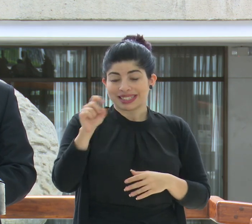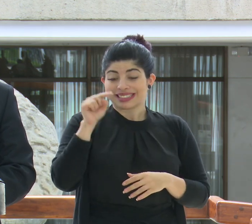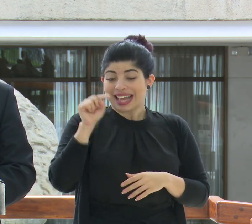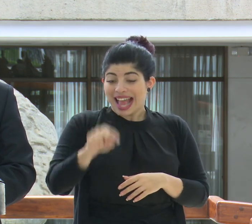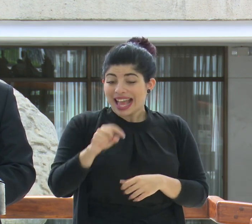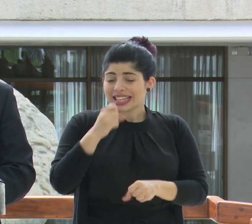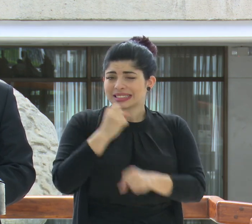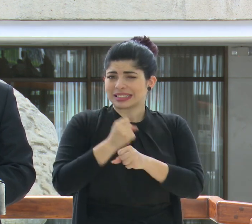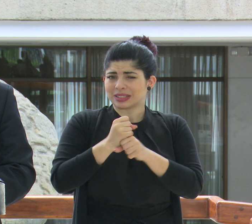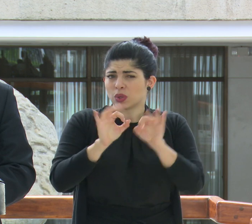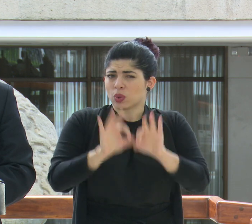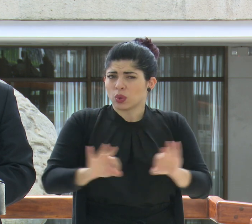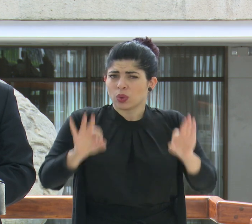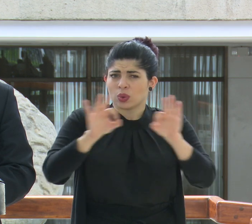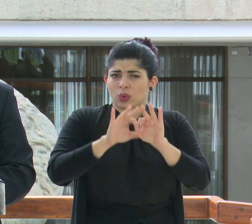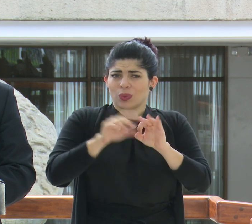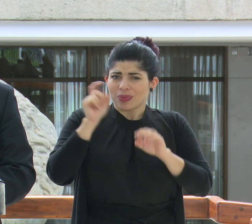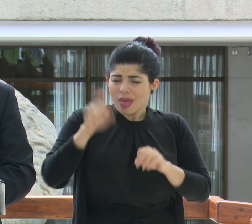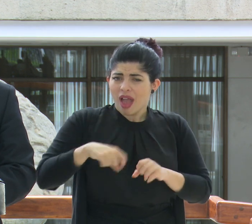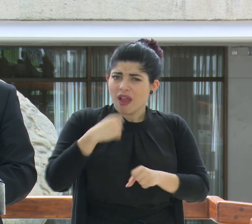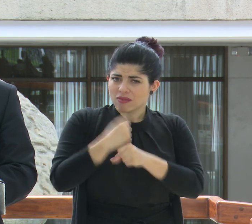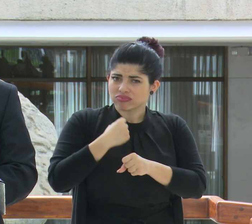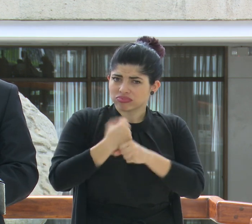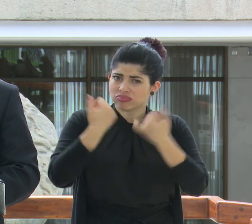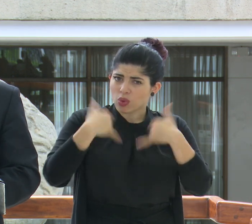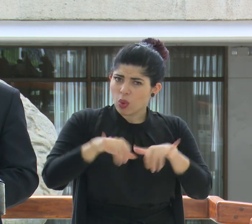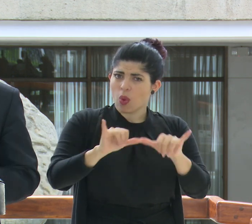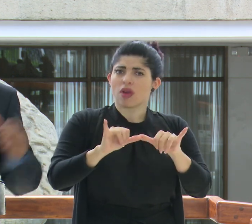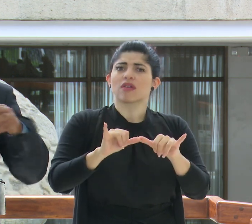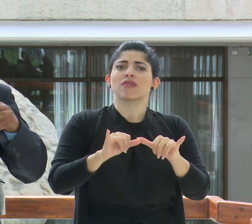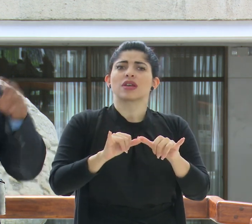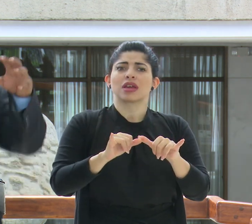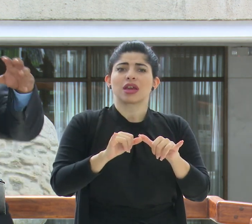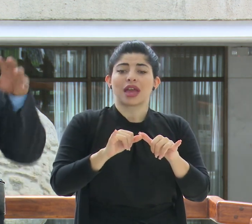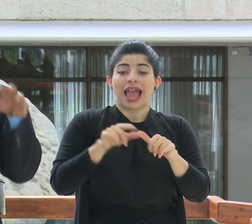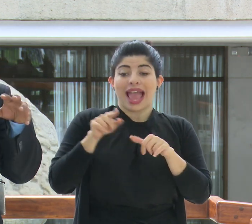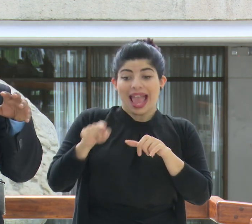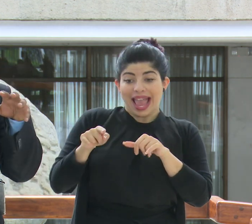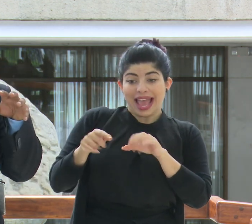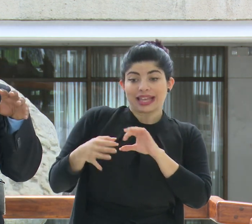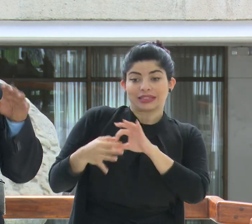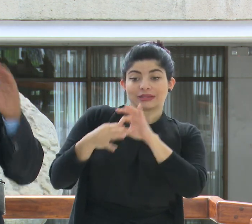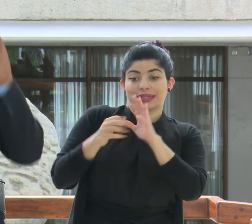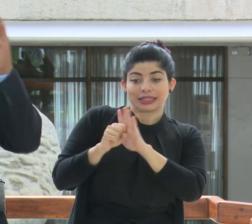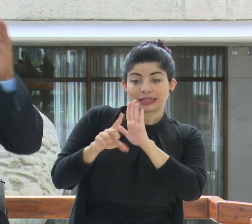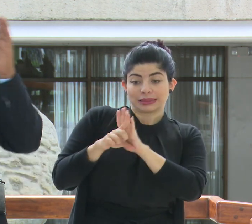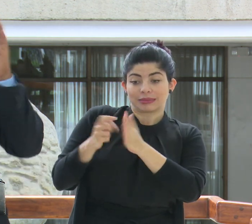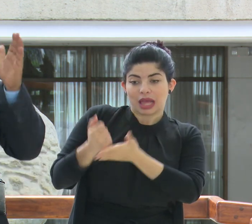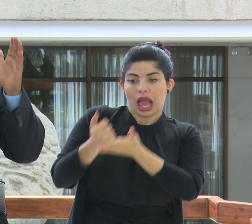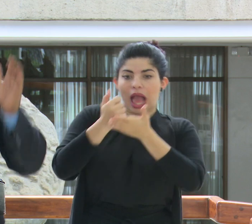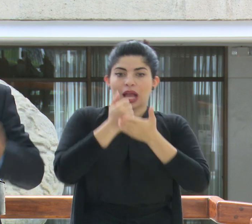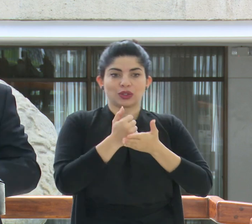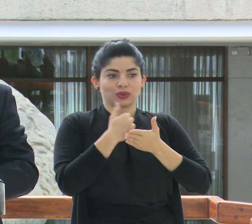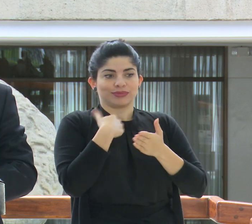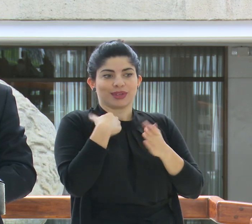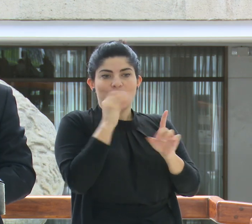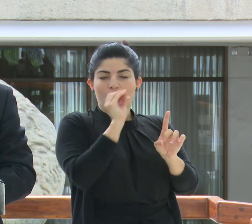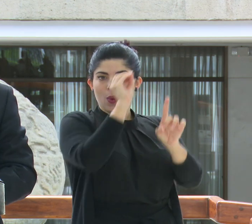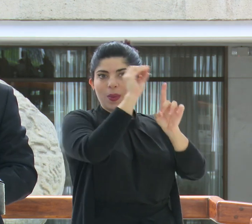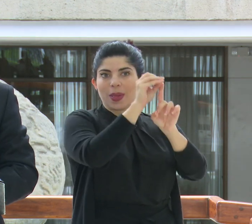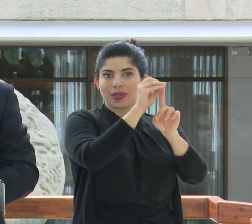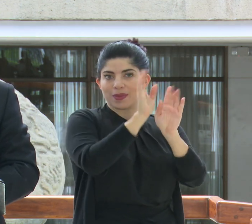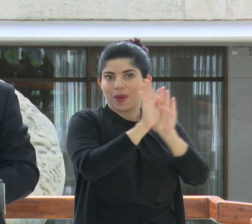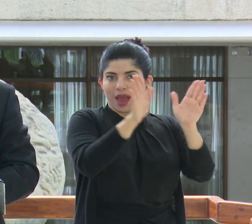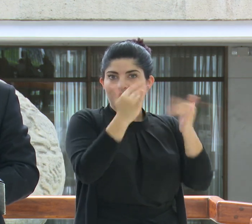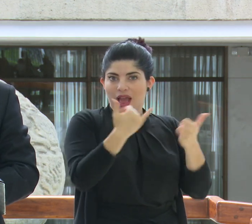tarea importantísima que hacer todavía, que coadyuva desde lo legislativo a este propósito